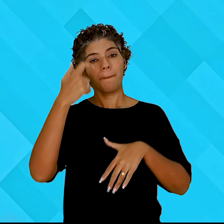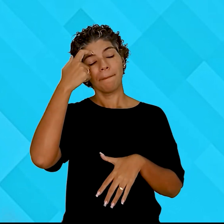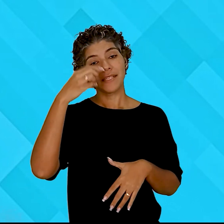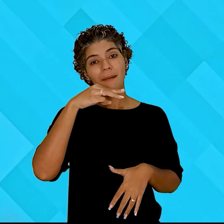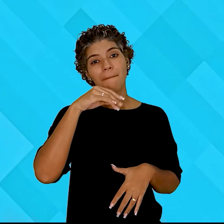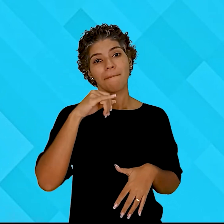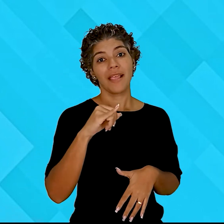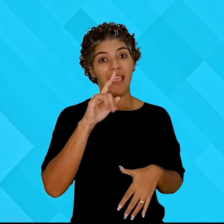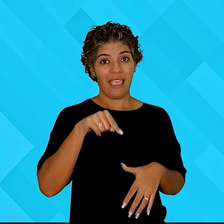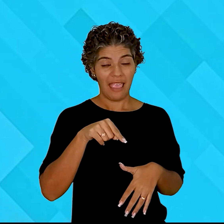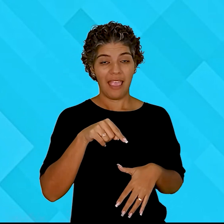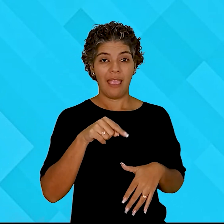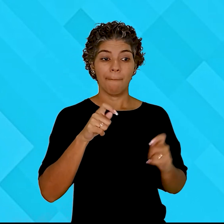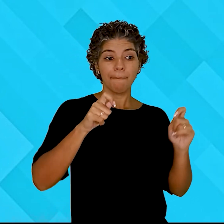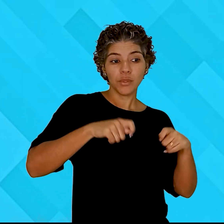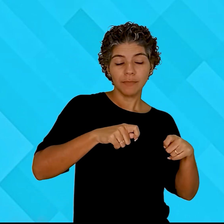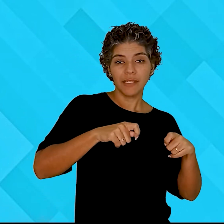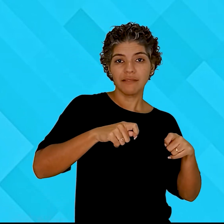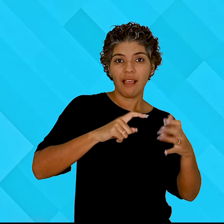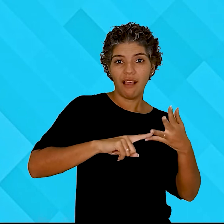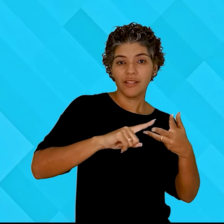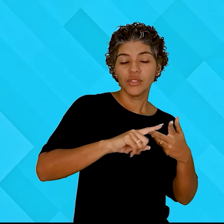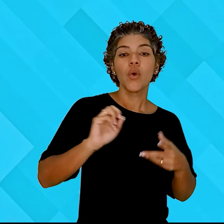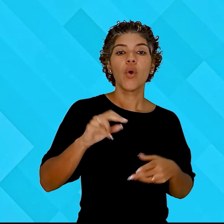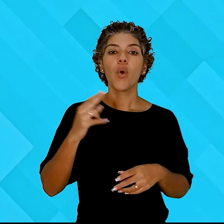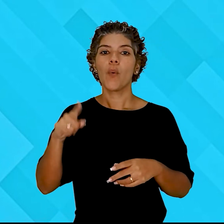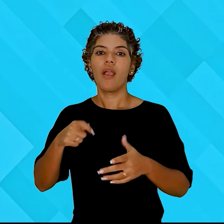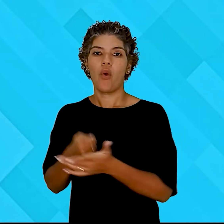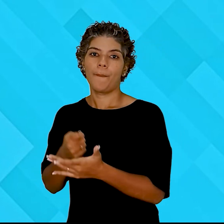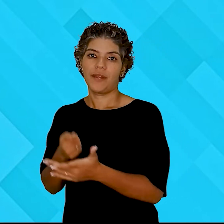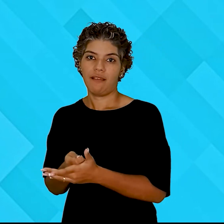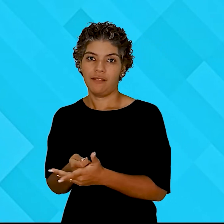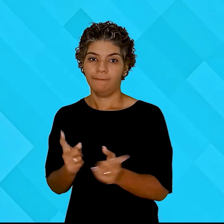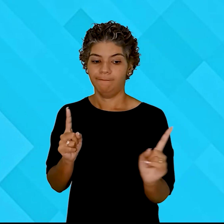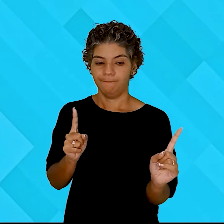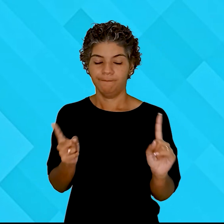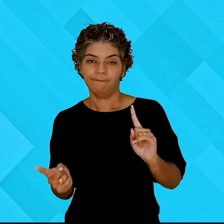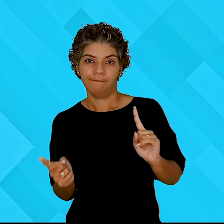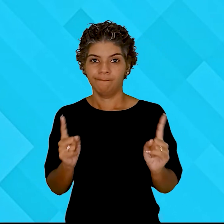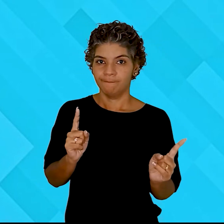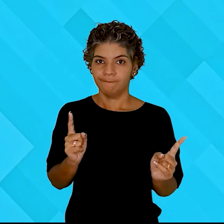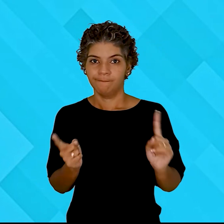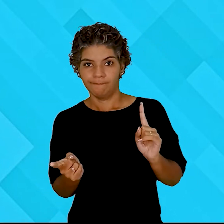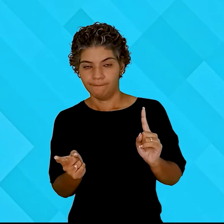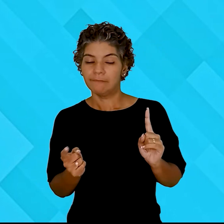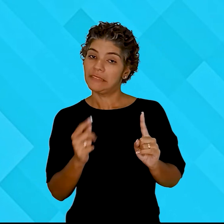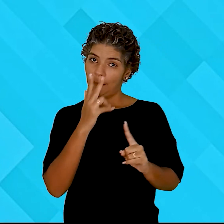você participar do mercado de trabalho. Então, dessa forma, me parece que sim, que o empreendedorismo tem sido utilizado como uma forma